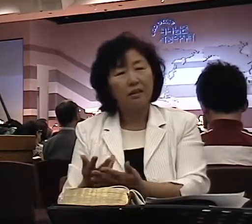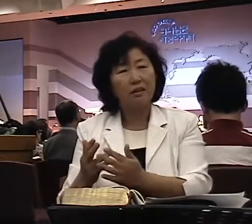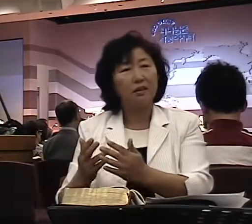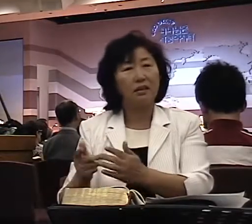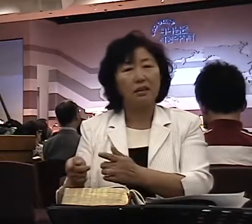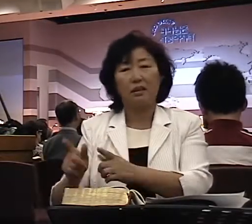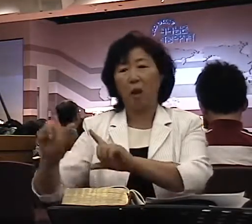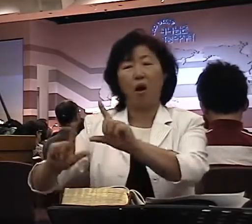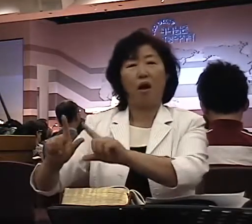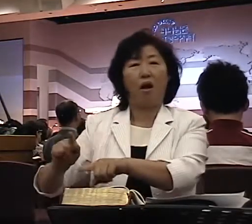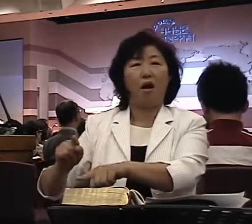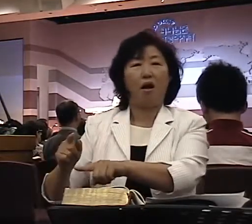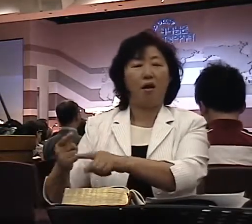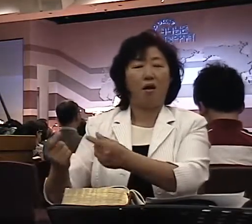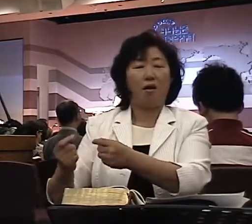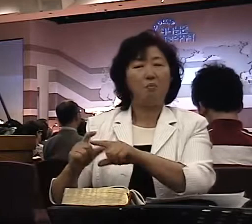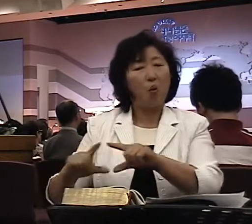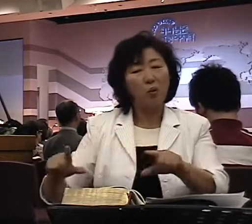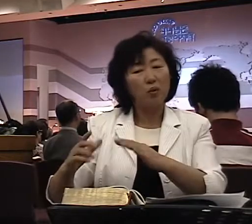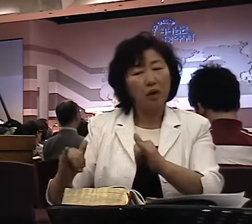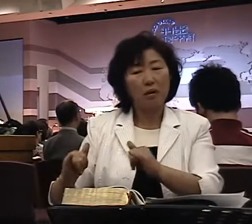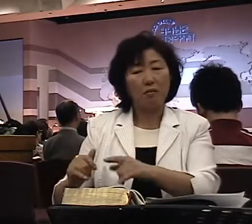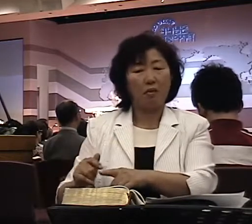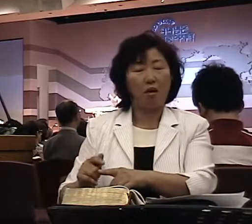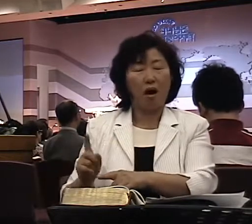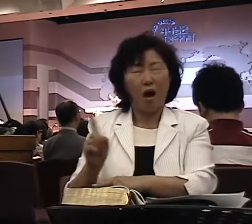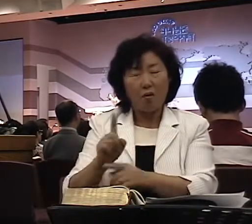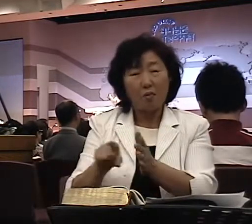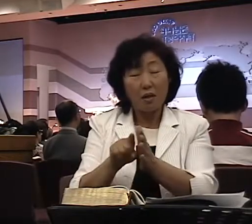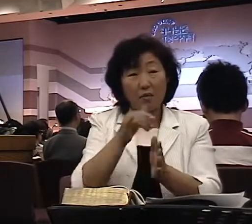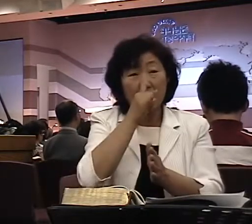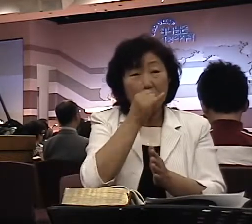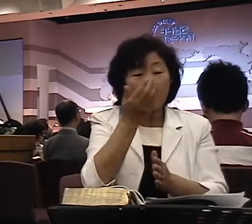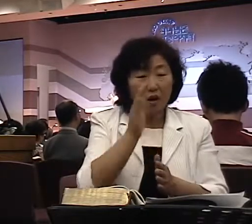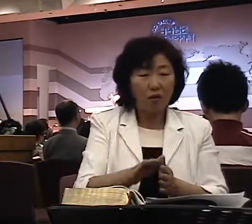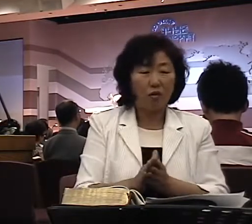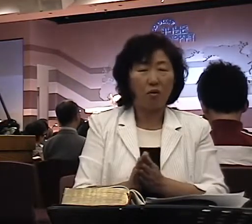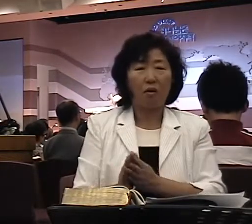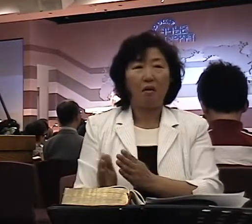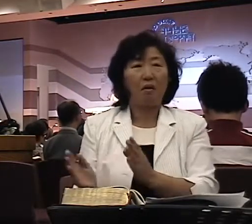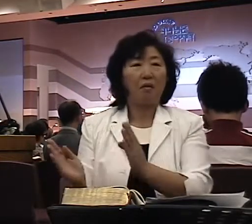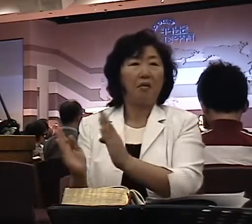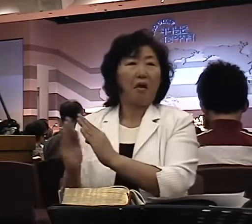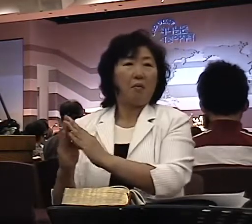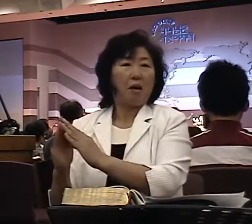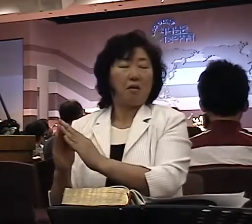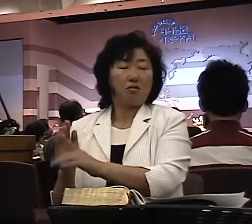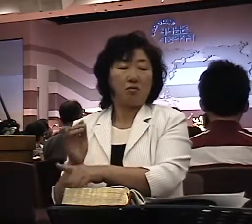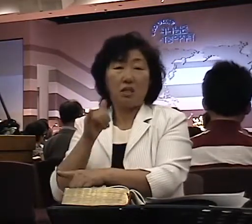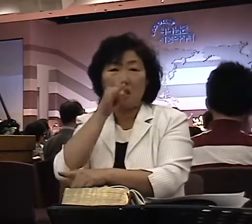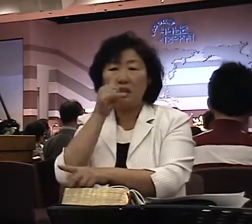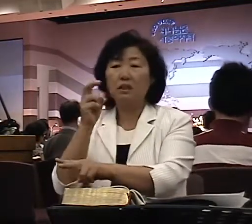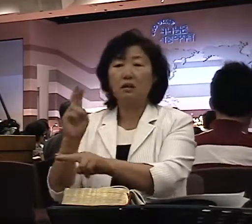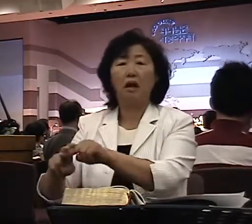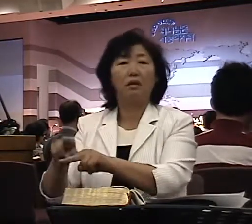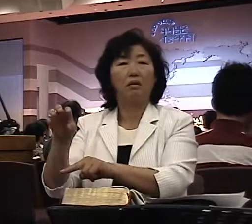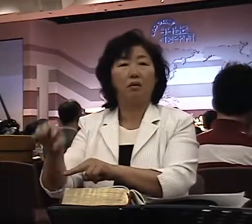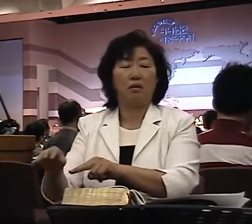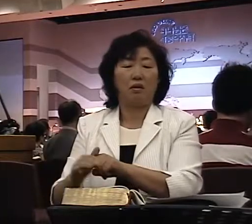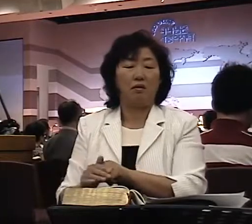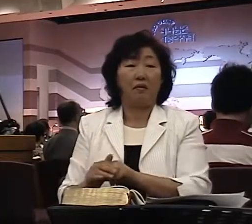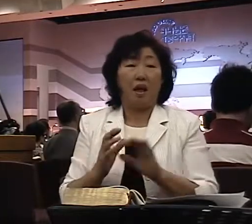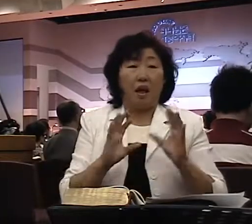상황에서, 보통 사람이면 아무리 믿음이 있을지라도 타협할 수밖에 없는 그 자리에서